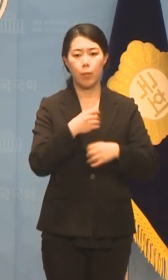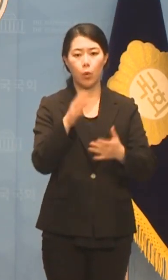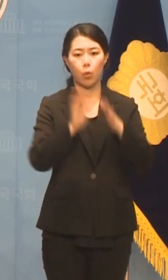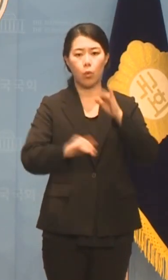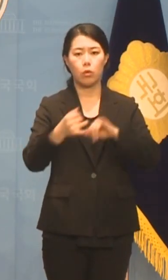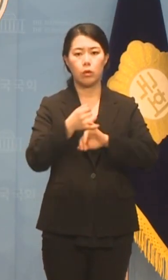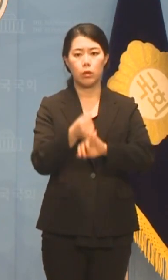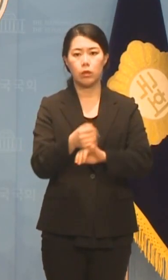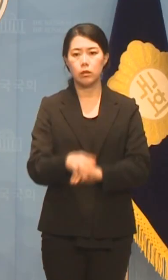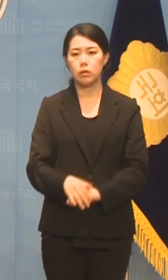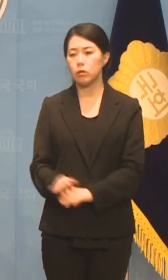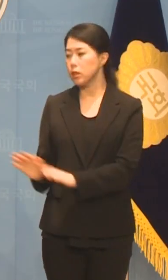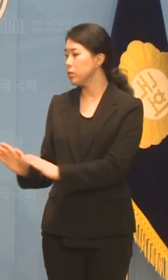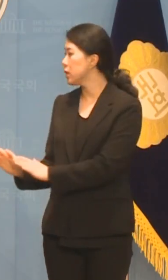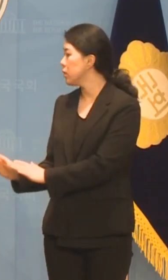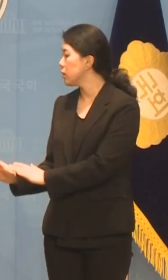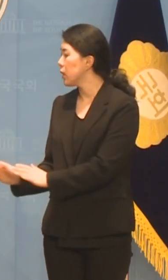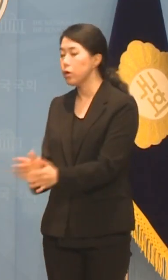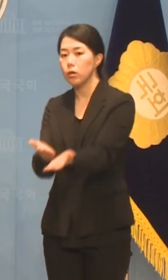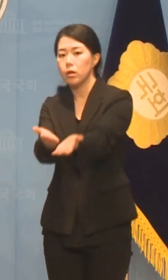규탄합니다.